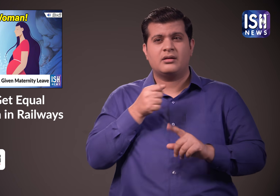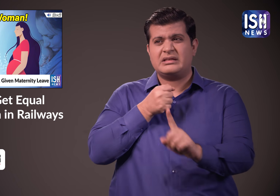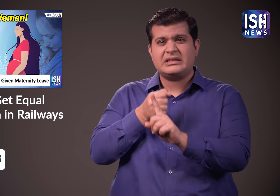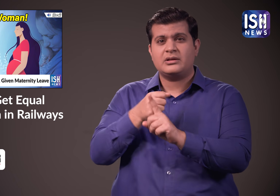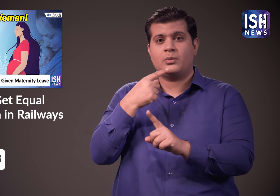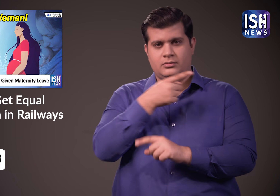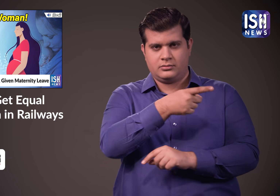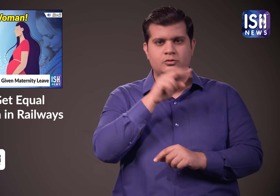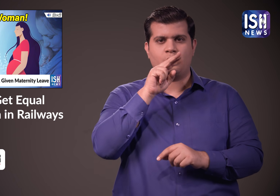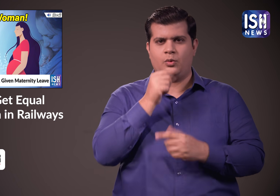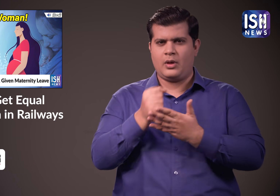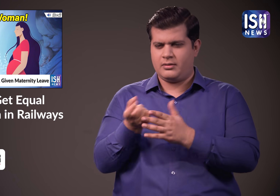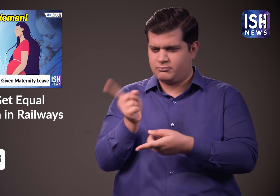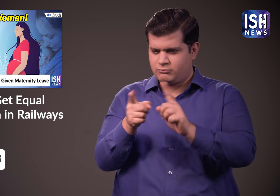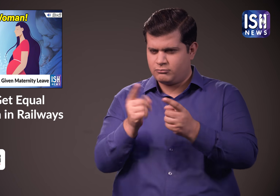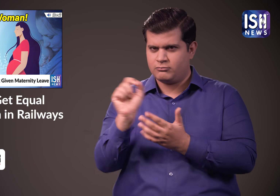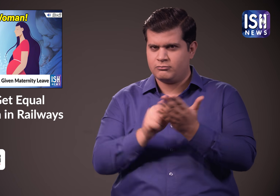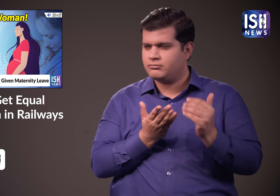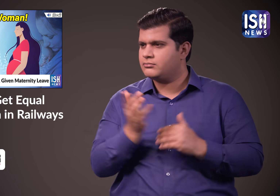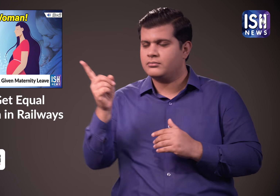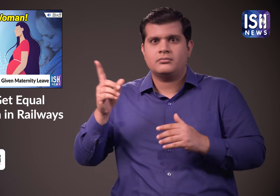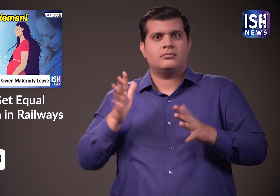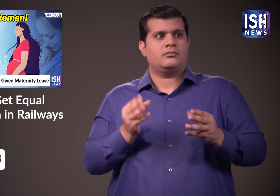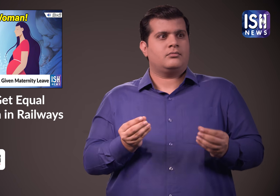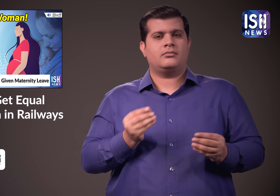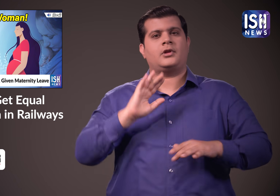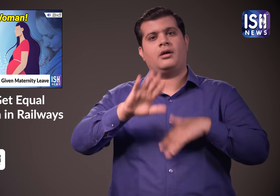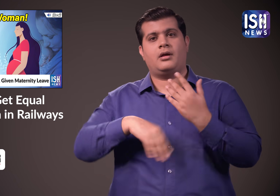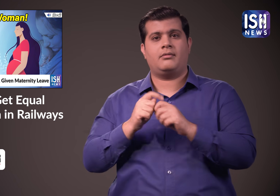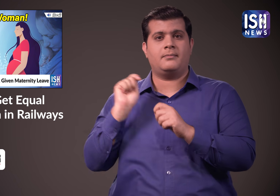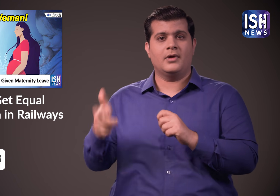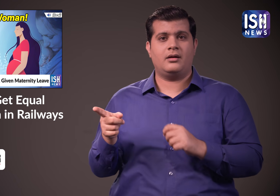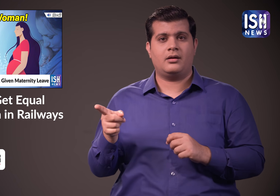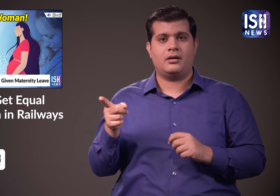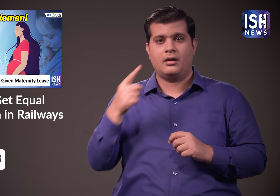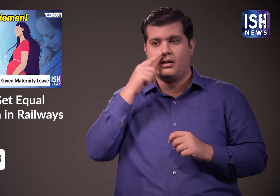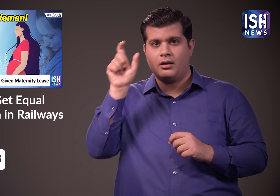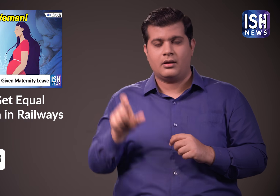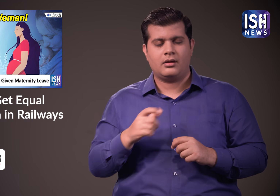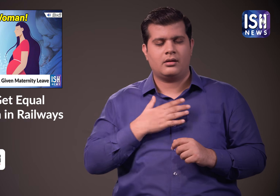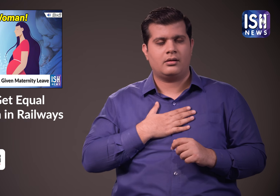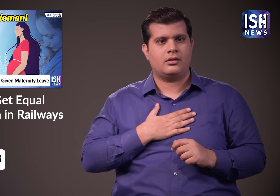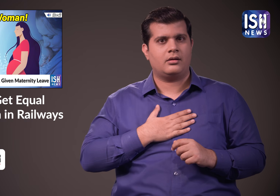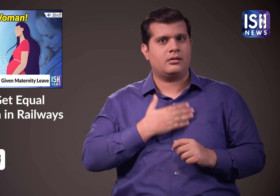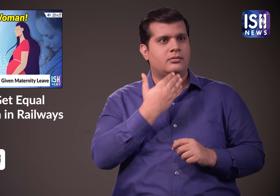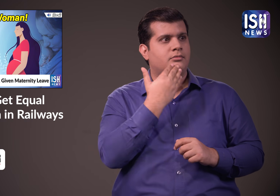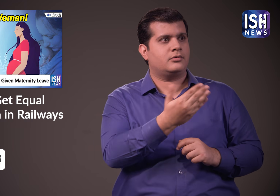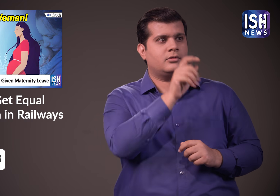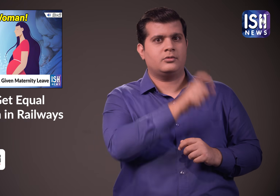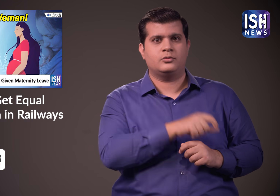ये वर्मा ही थे जिनोंने आवेदन तयार करने में मदद की और उसके लिए लड़ाई लड़ी और वर्मा को धन्यवाद की महिला